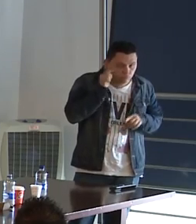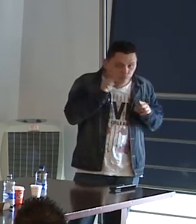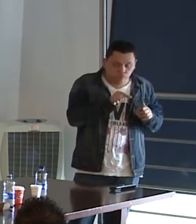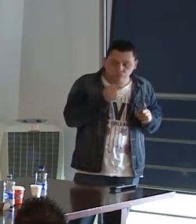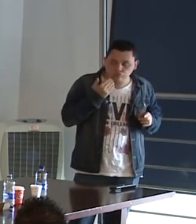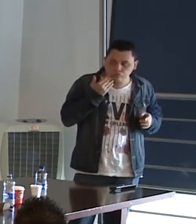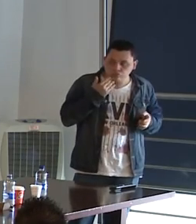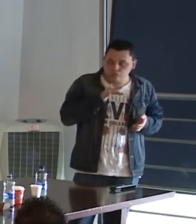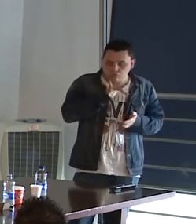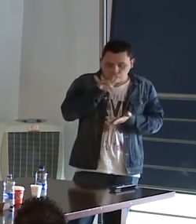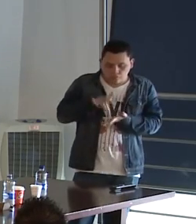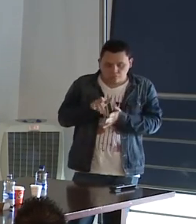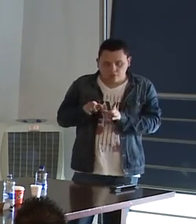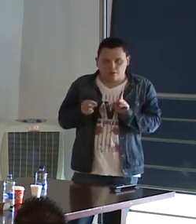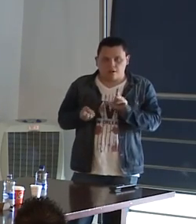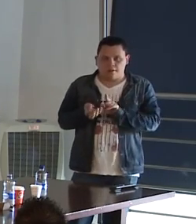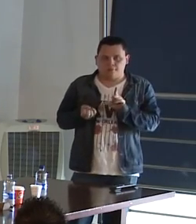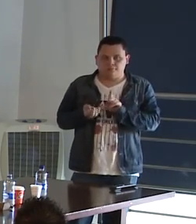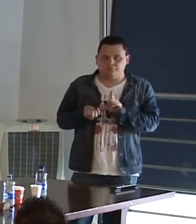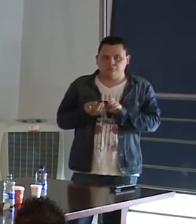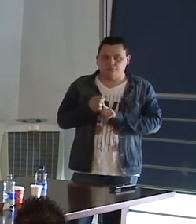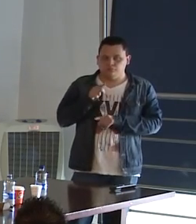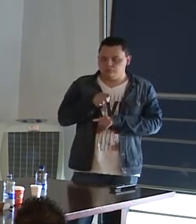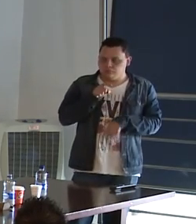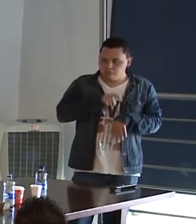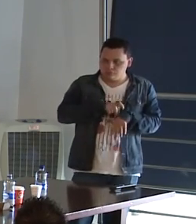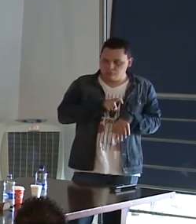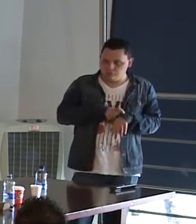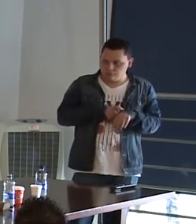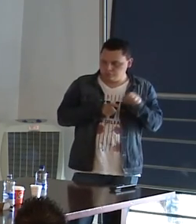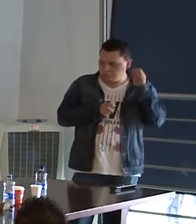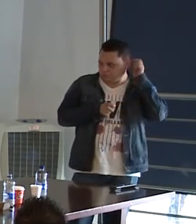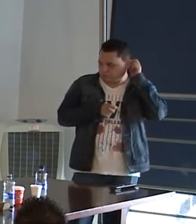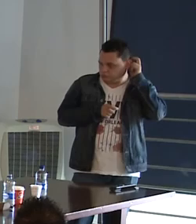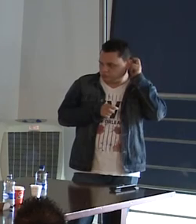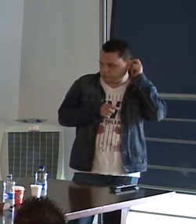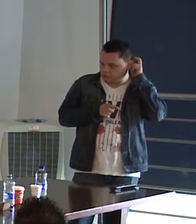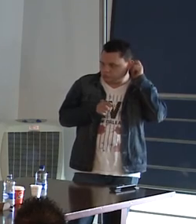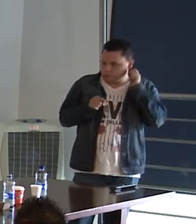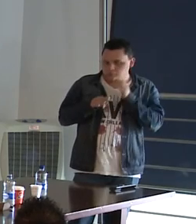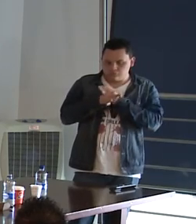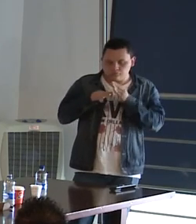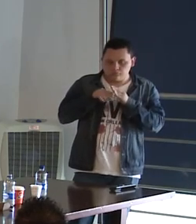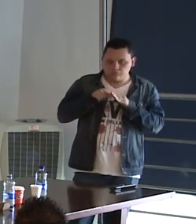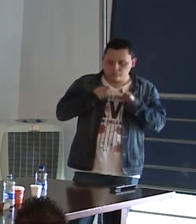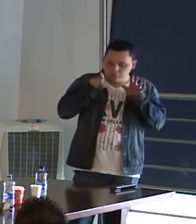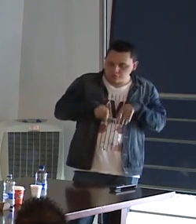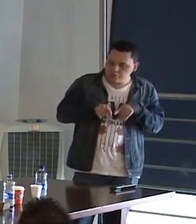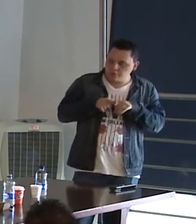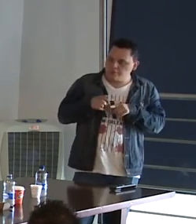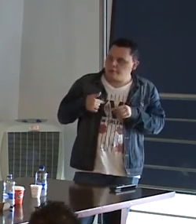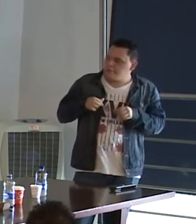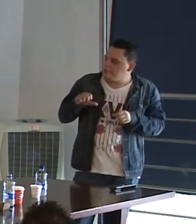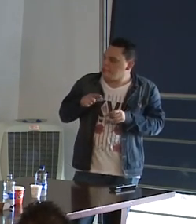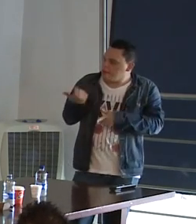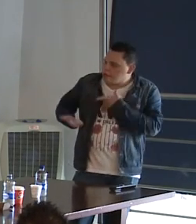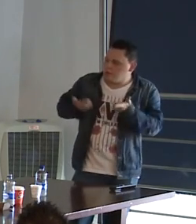cuando llegamos a la licenciatura, en esos tiempos en que se nos llegaba hasta mitad de semestre peleando para tener